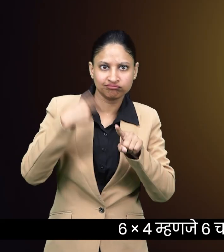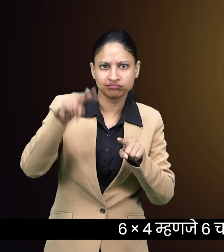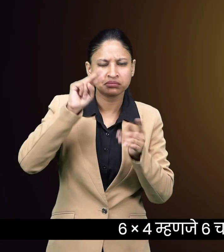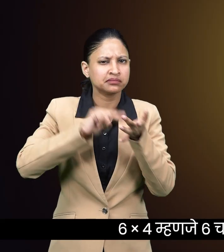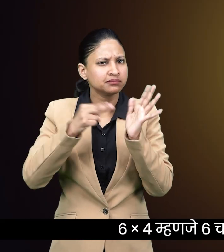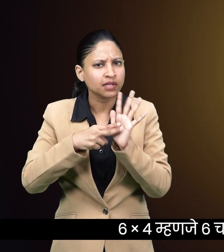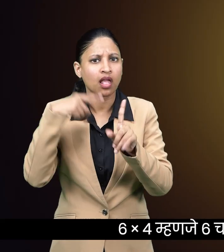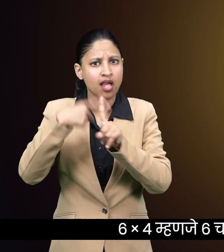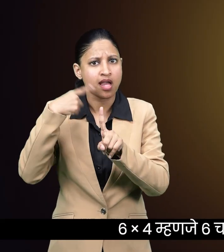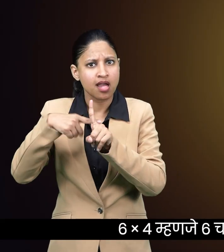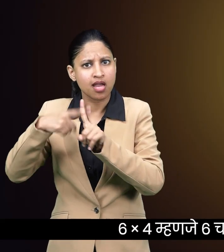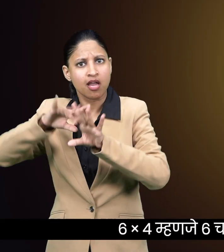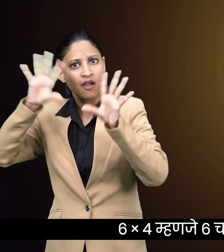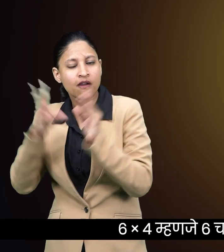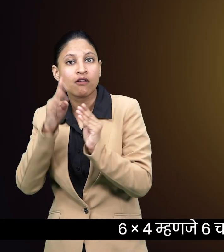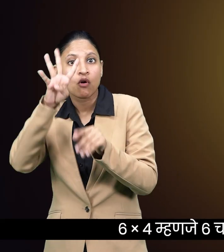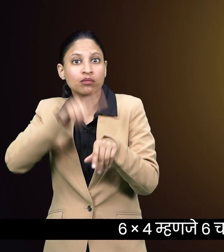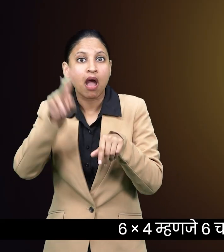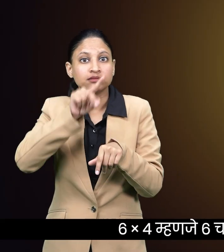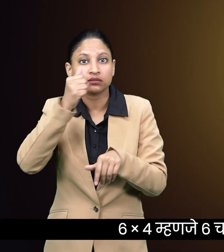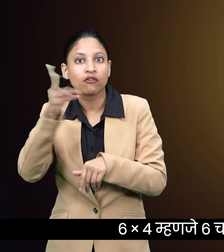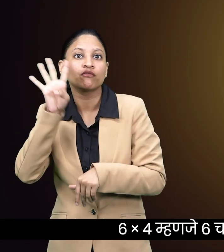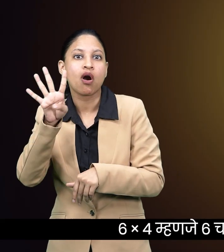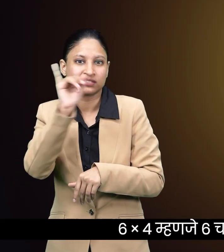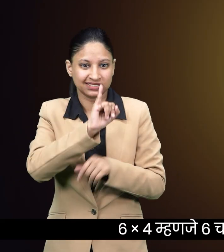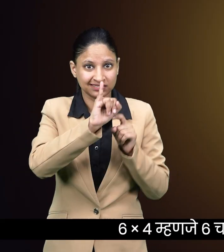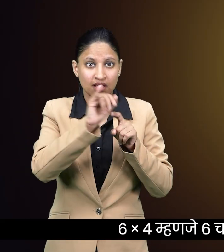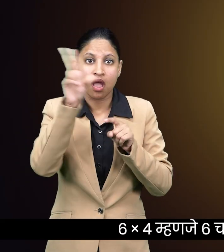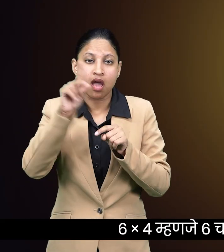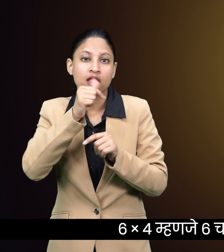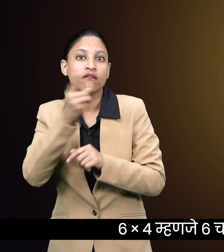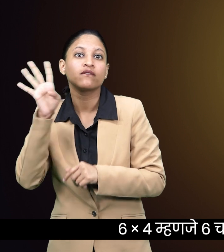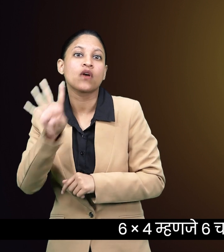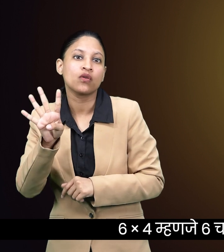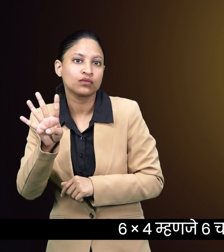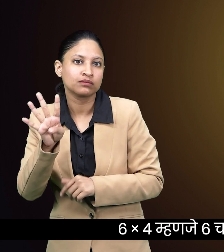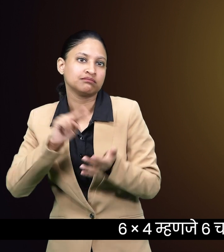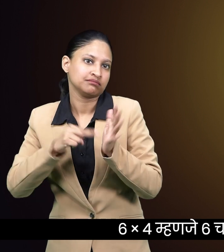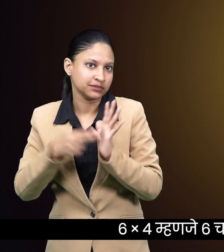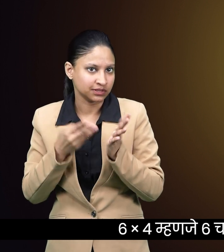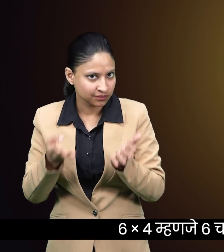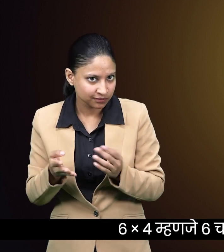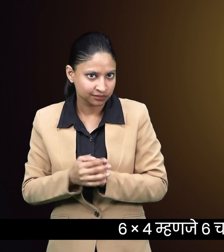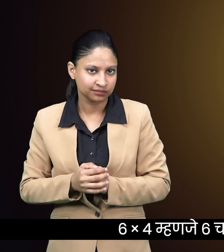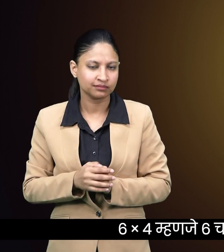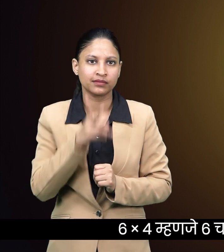4 म्हणजे 6 4 वेळा एकत्र करणे. 6 अधिक 6, 6 अधिक 6 बरोबर